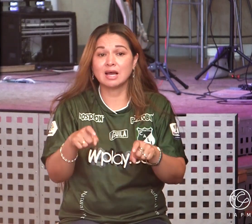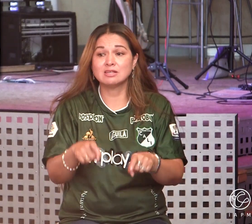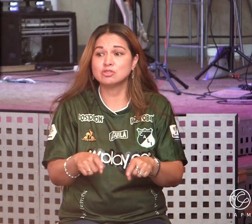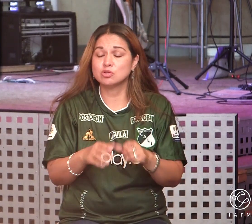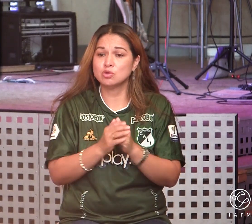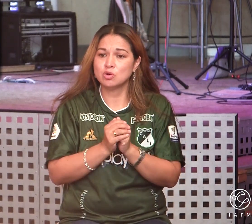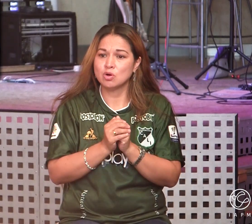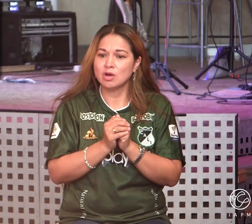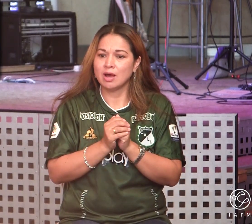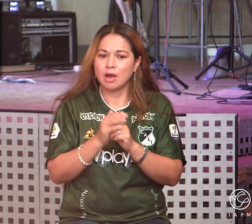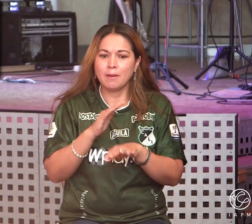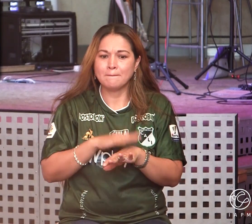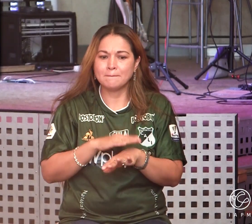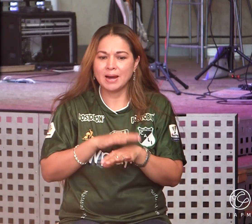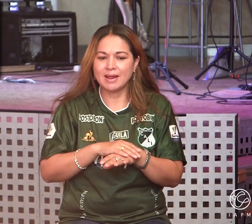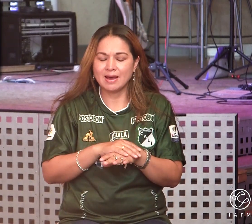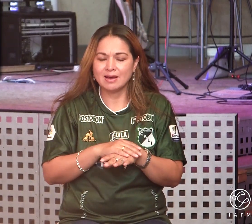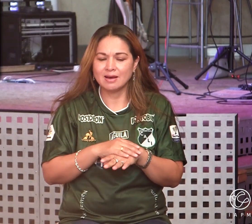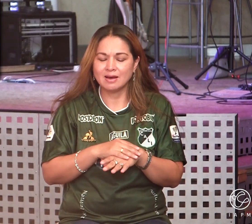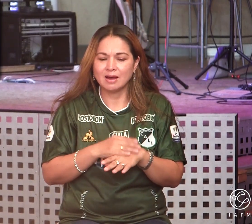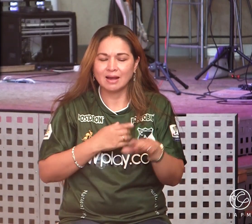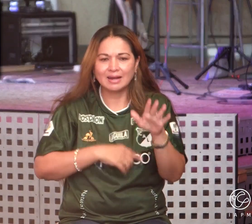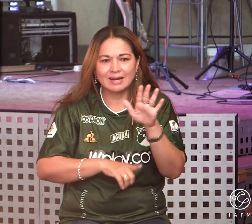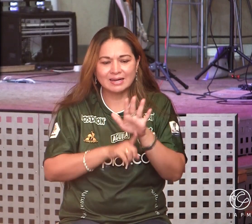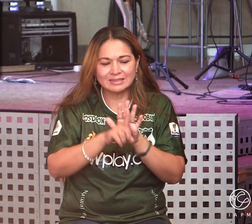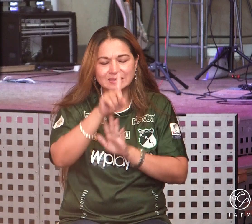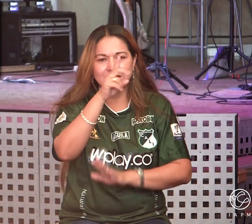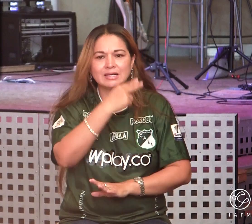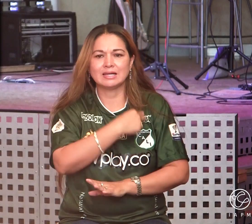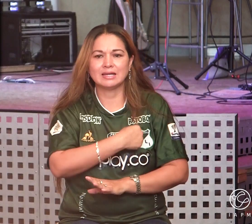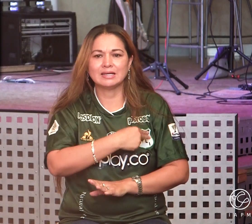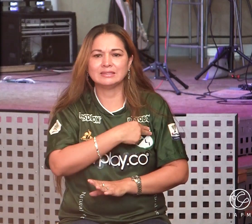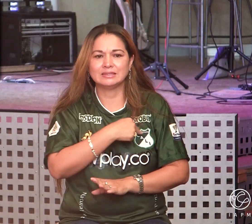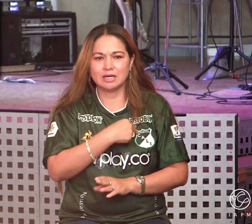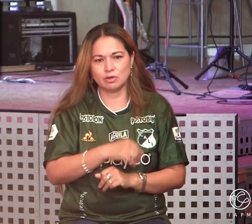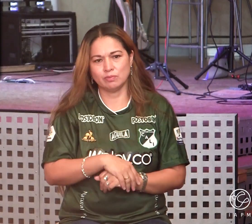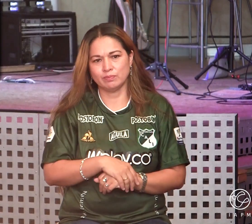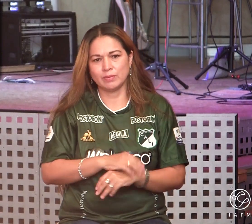vida cristiana no es difícil de vivir, la vida cristiana es